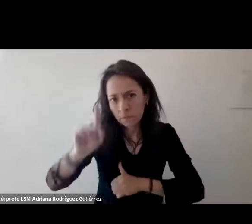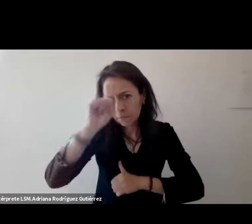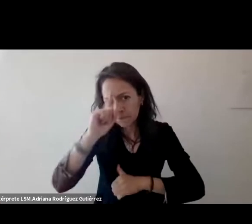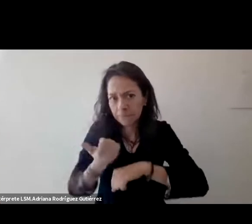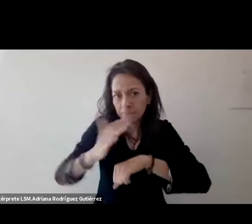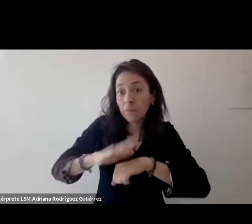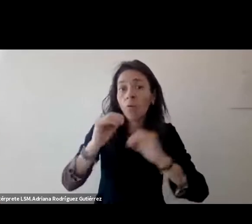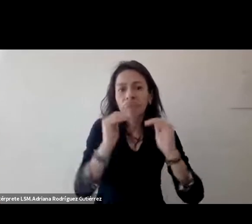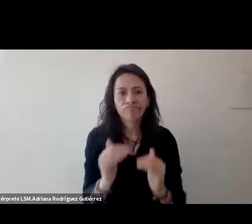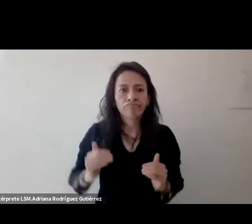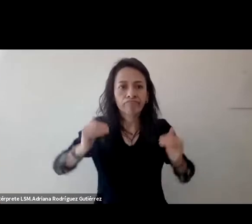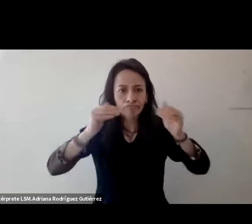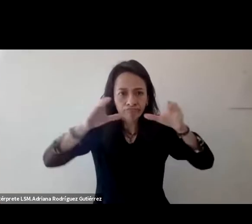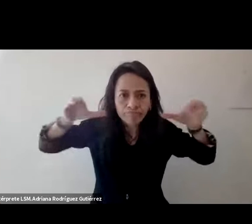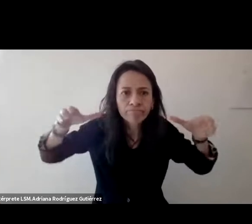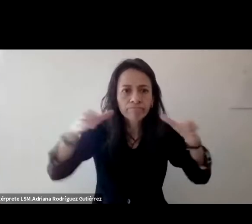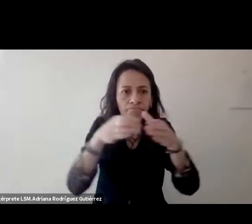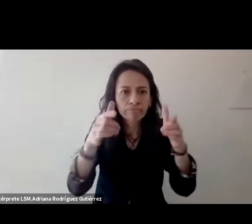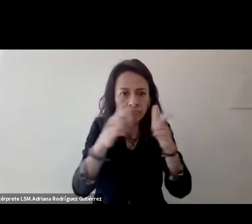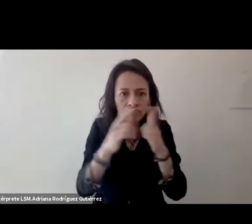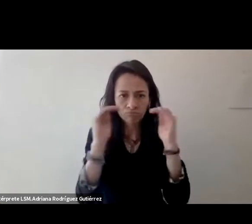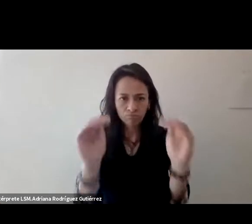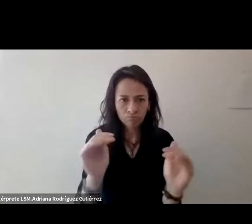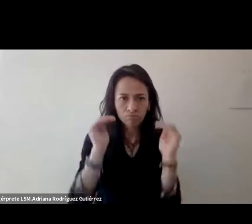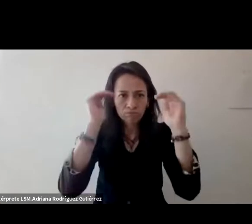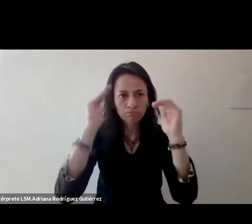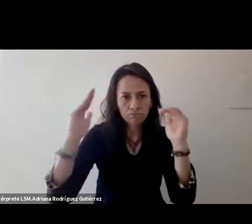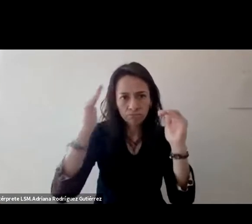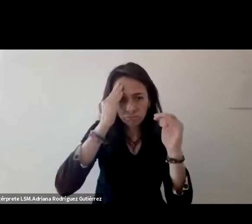llegar a las autoridades.